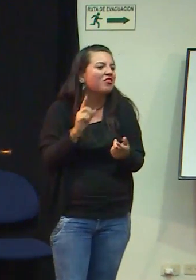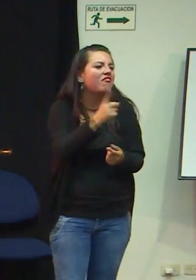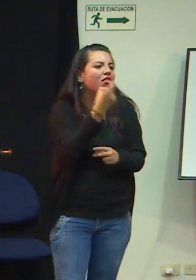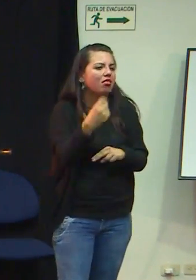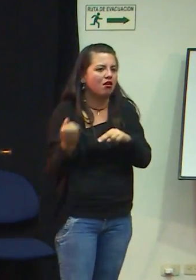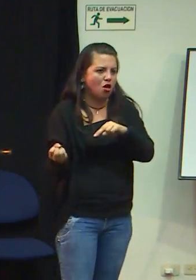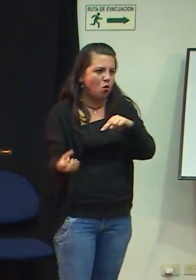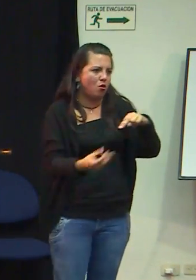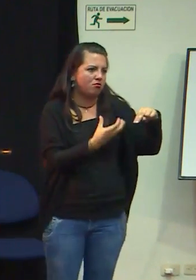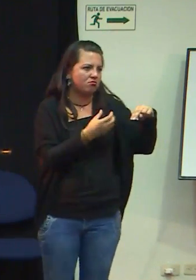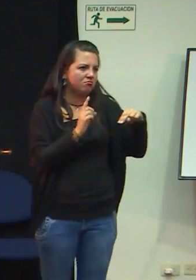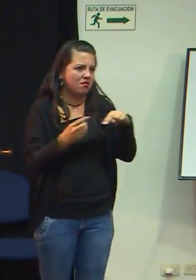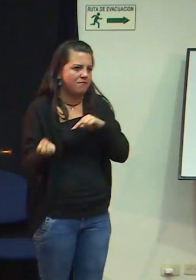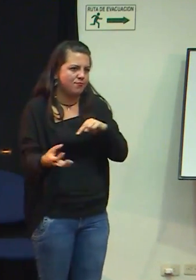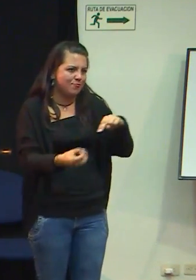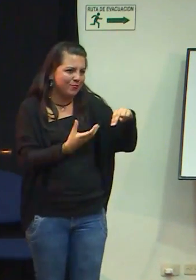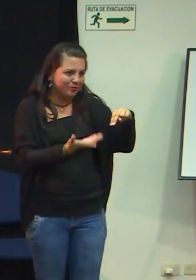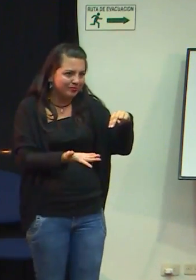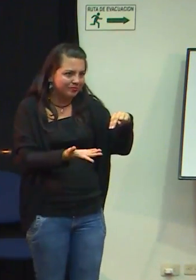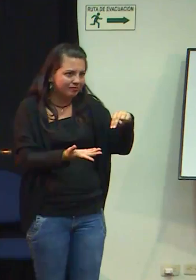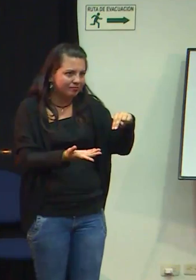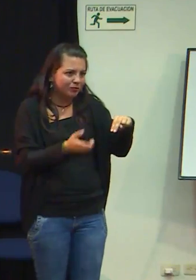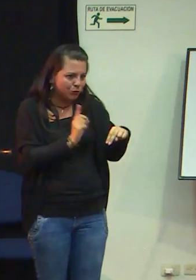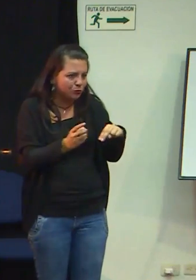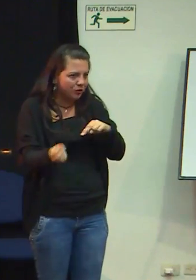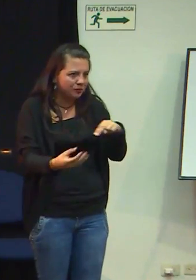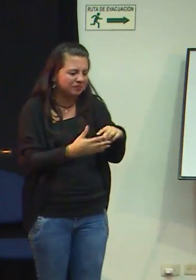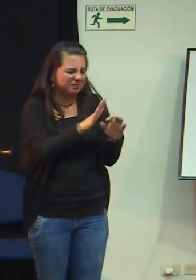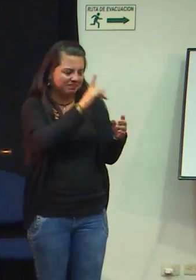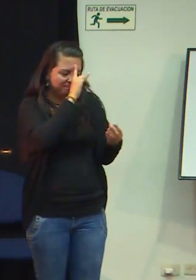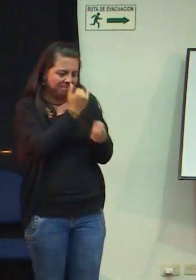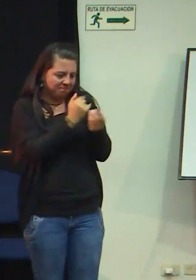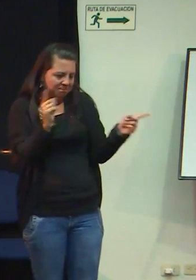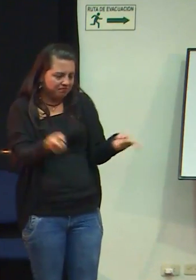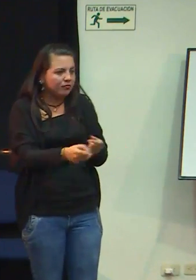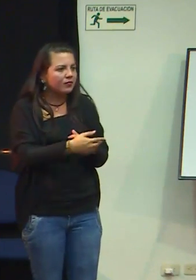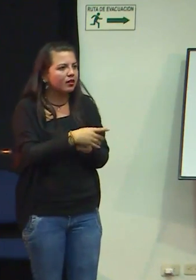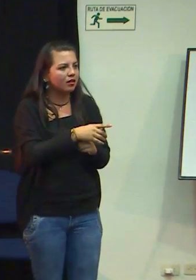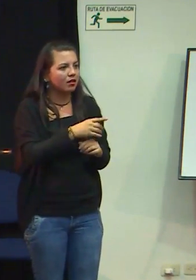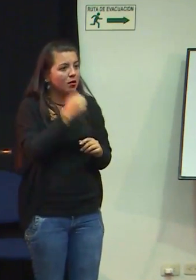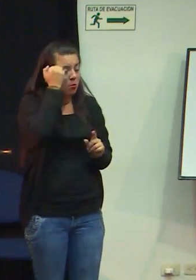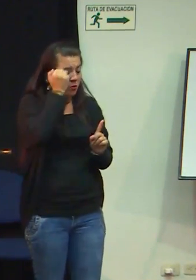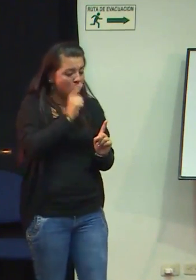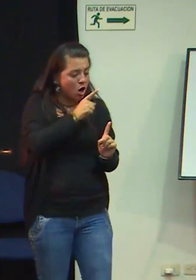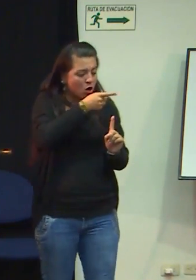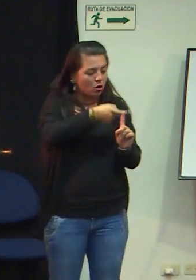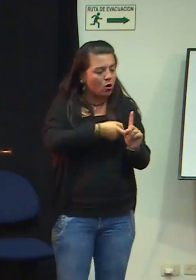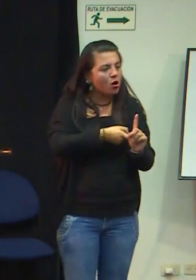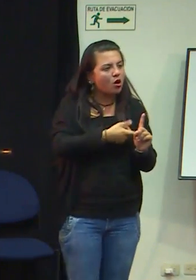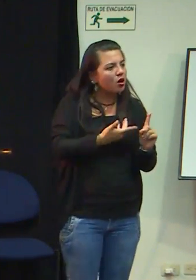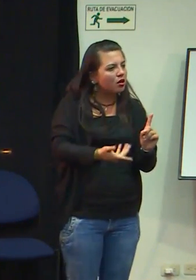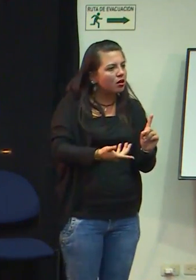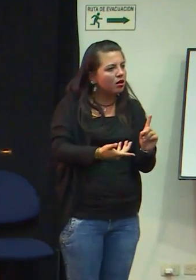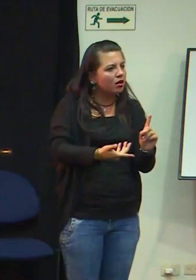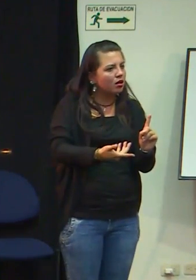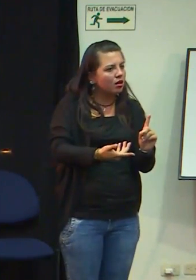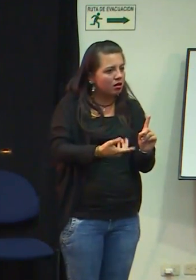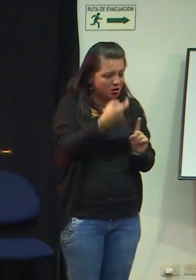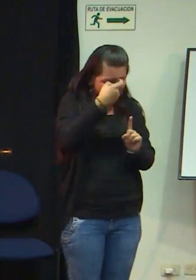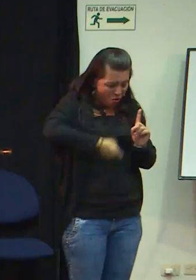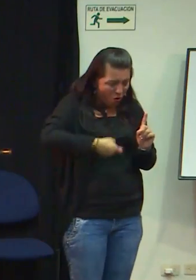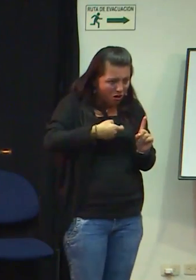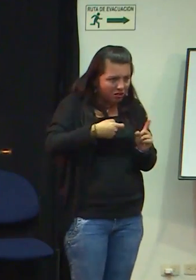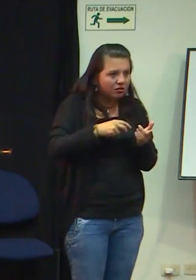nosotros, ¿sí? Entonces, para concretar, el papel del docente yo creo que se tiene que ver como en ese